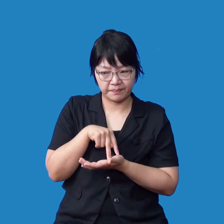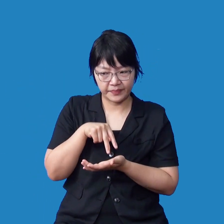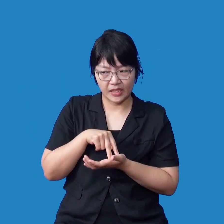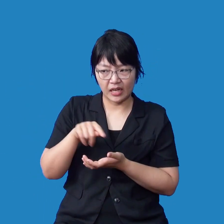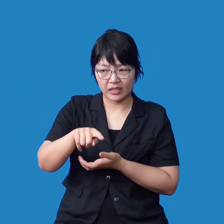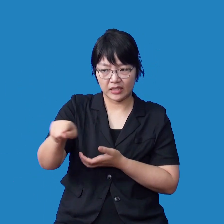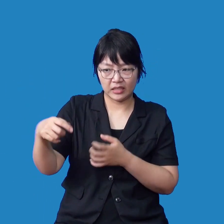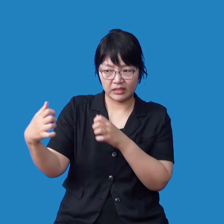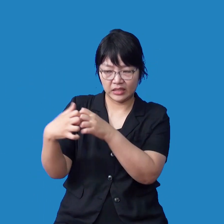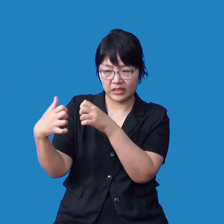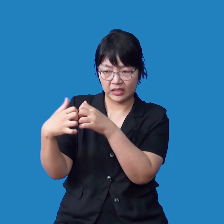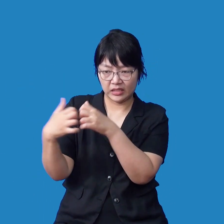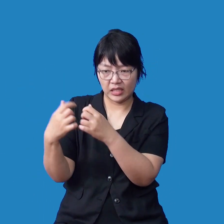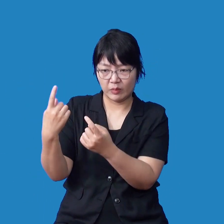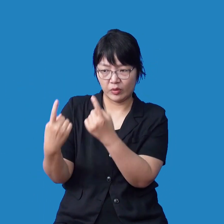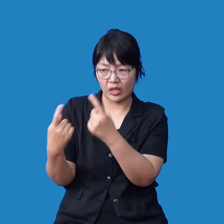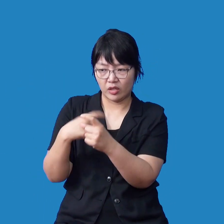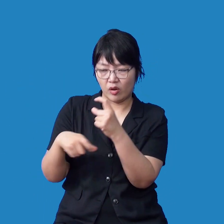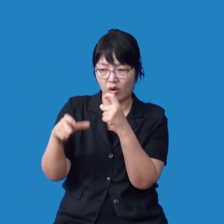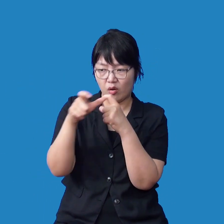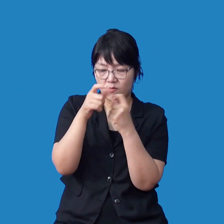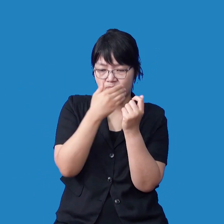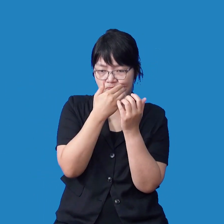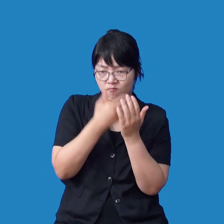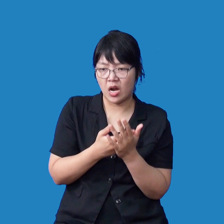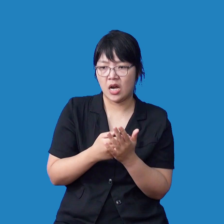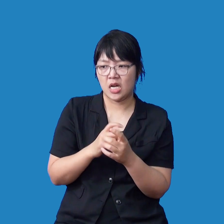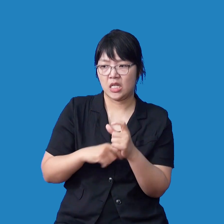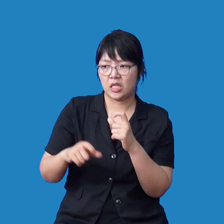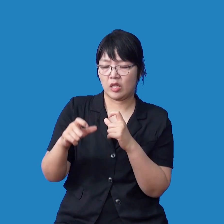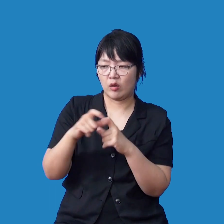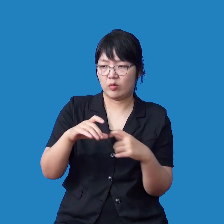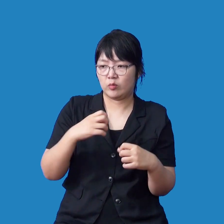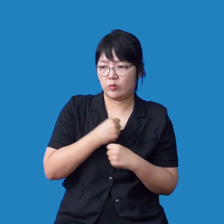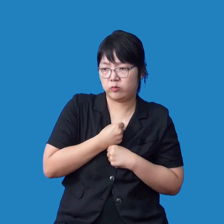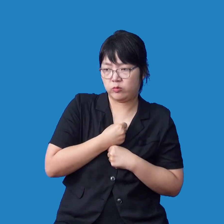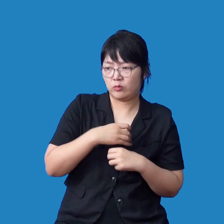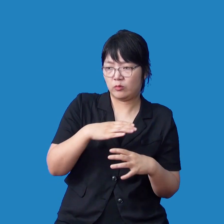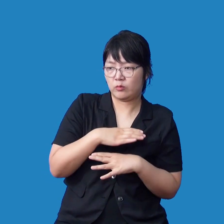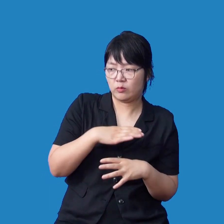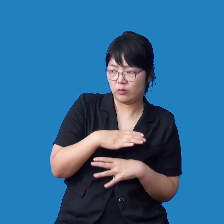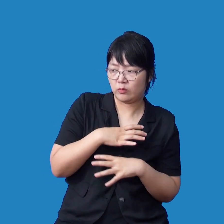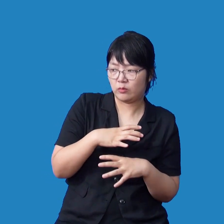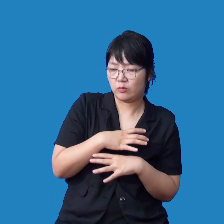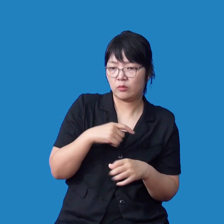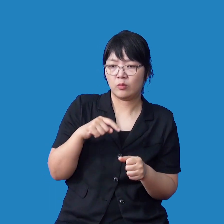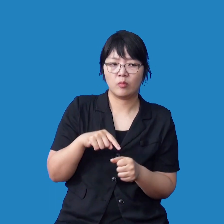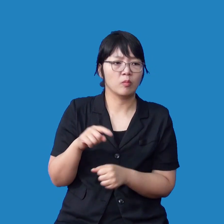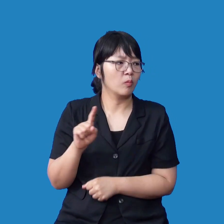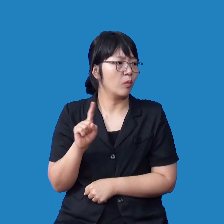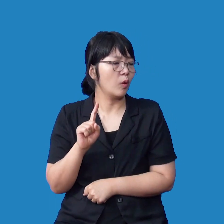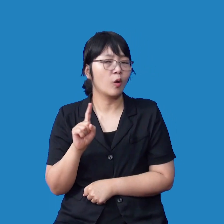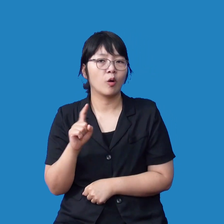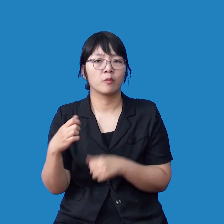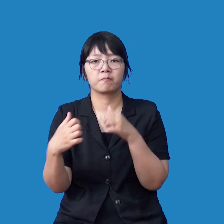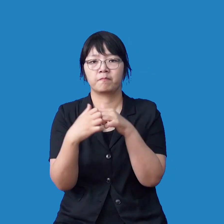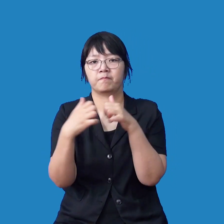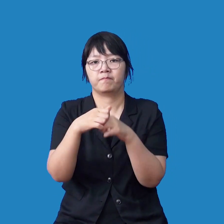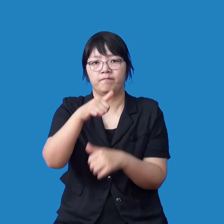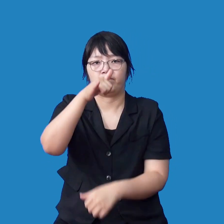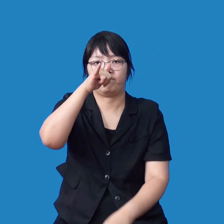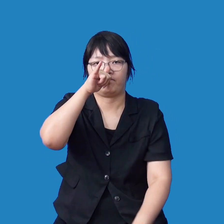전쟁보다도 더 중요한, 그리고 더 우리가 경성에서 깨어서 준비해야 할 또